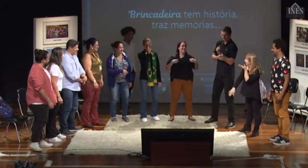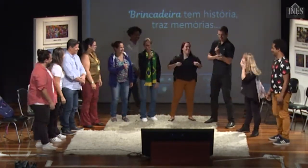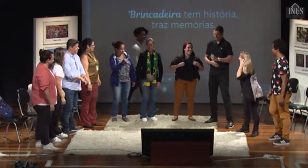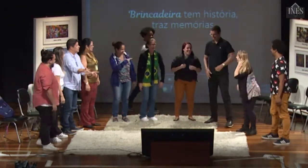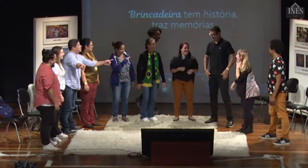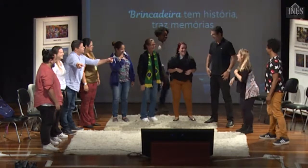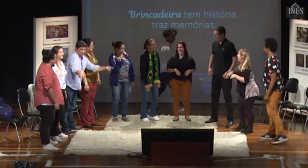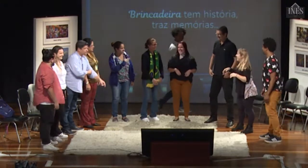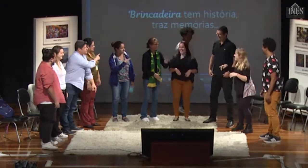Eliminado.